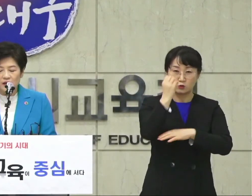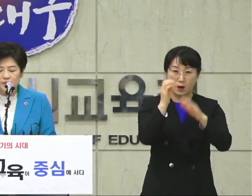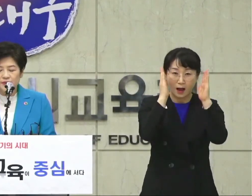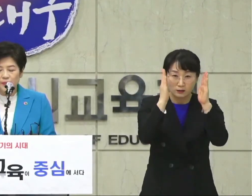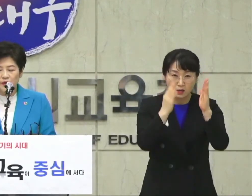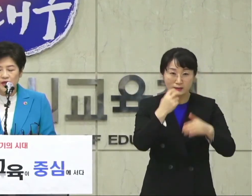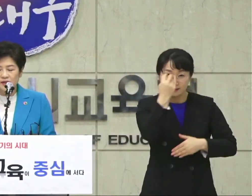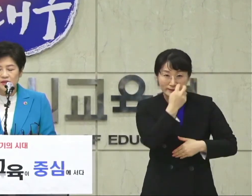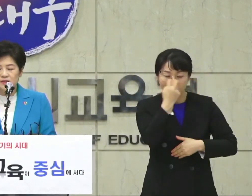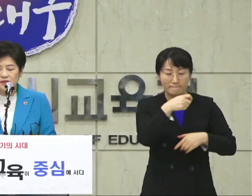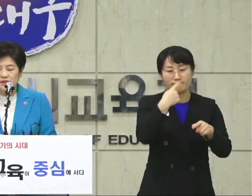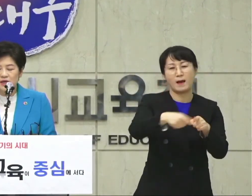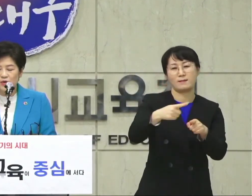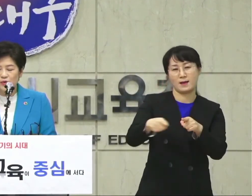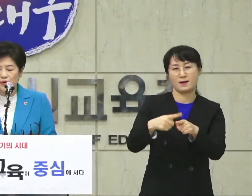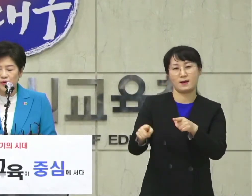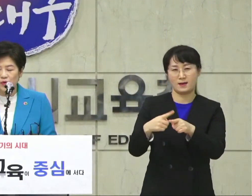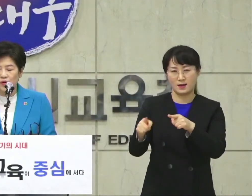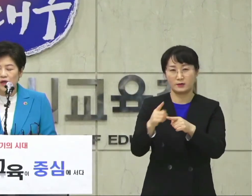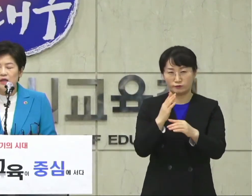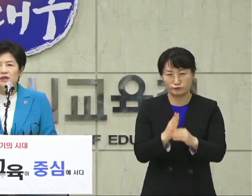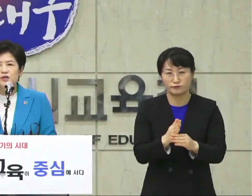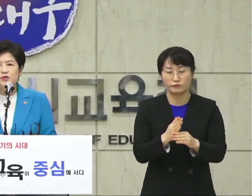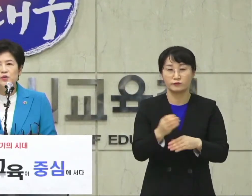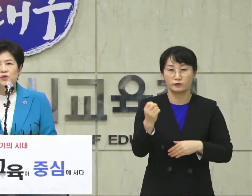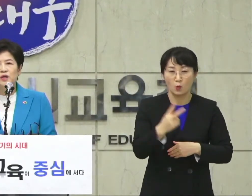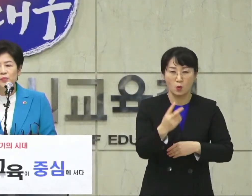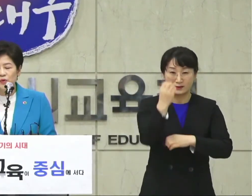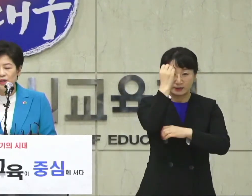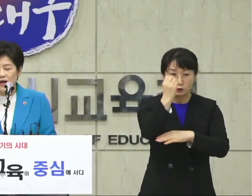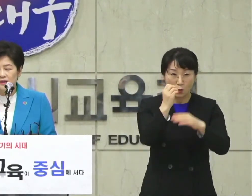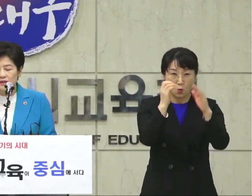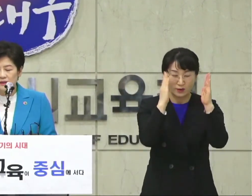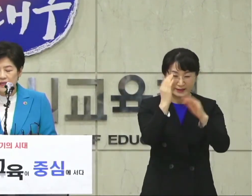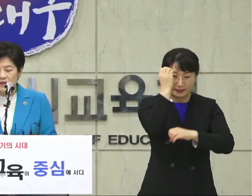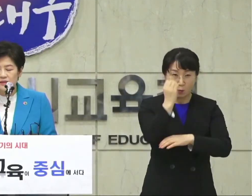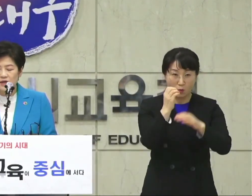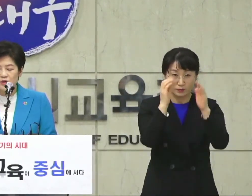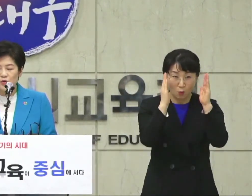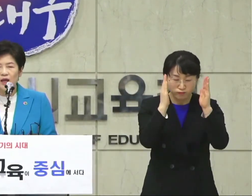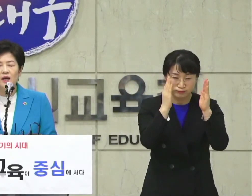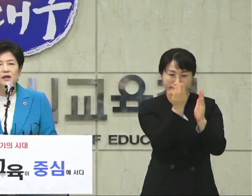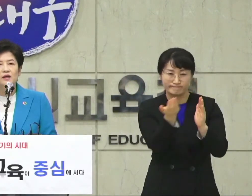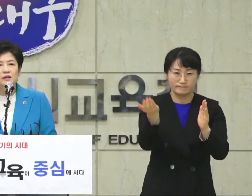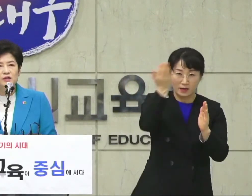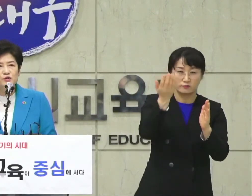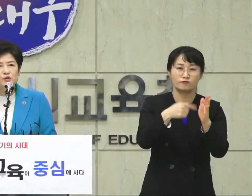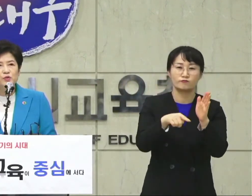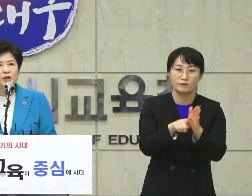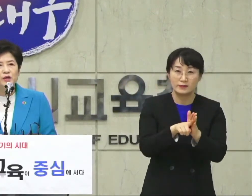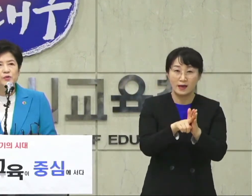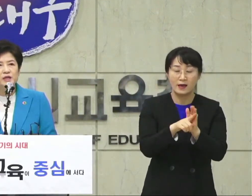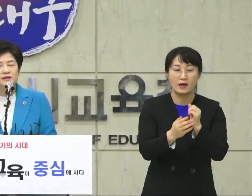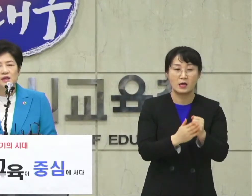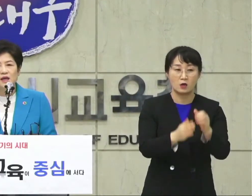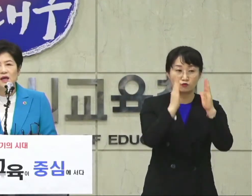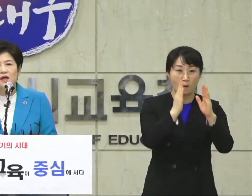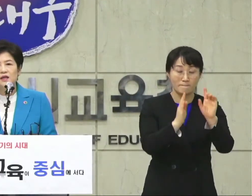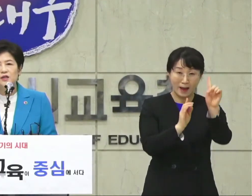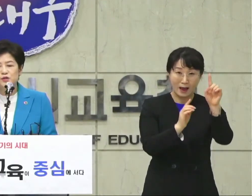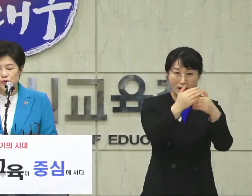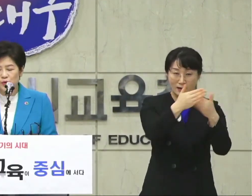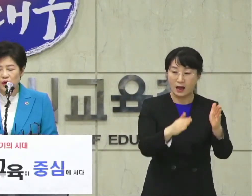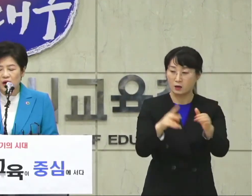진단 평가를 실시하고 있고 기초 기본 학력 향상을 위해 1수업